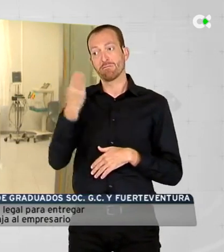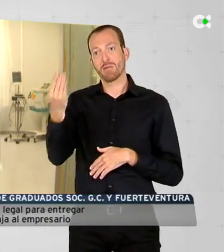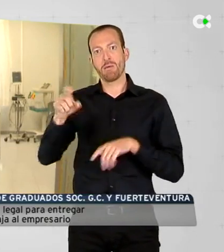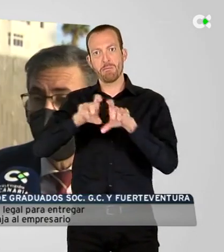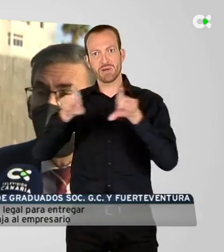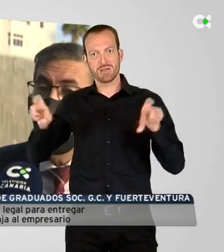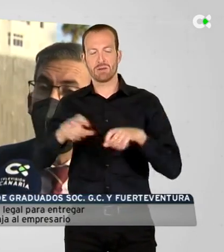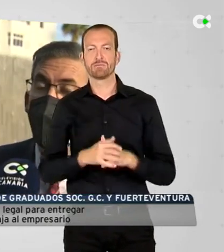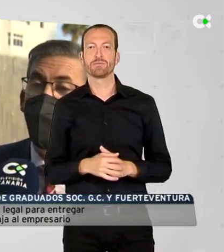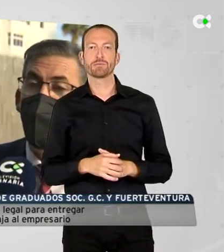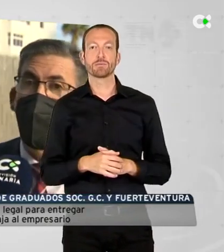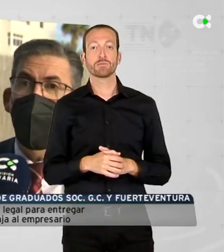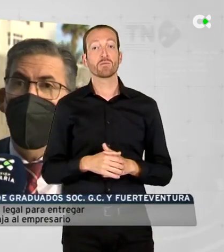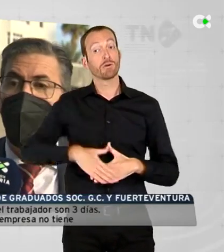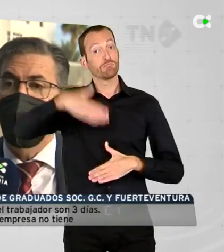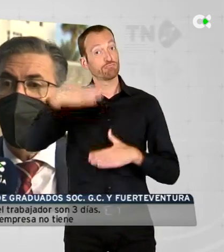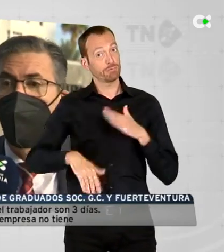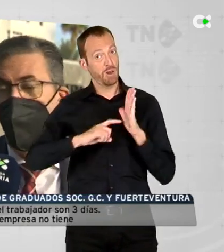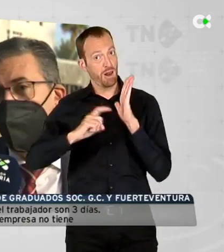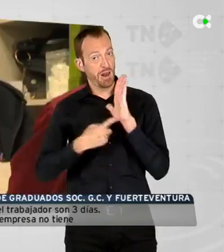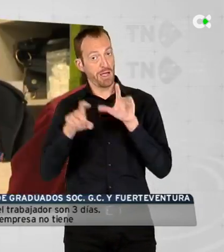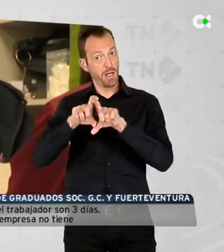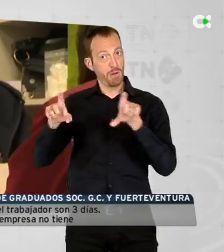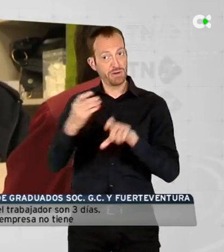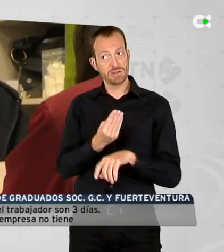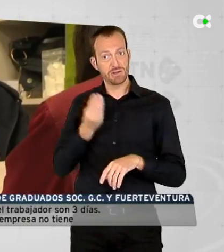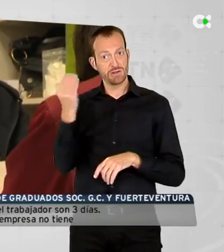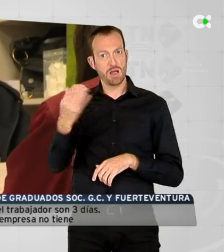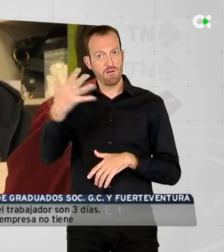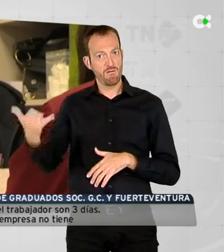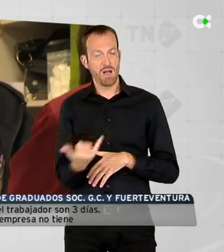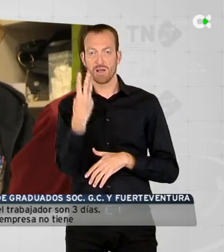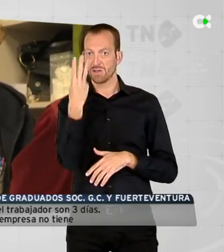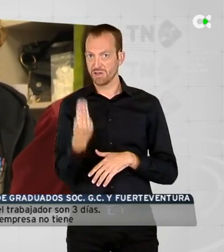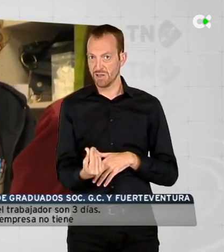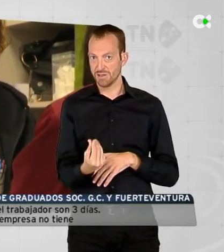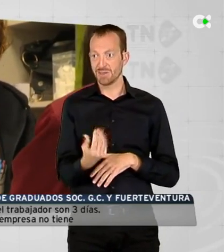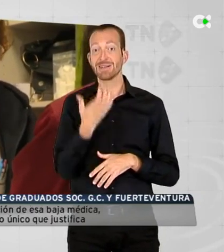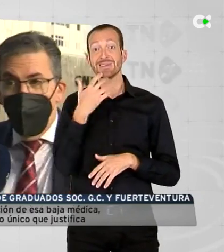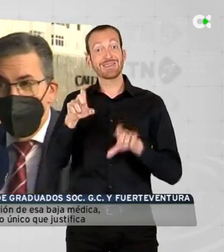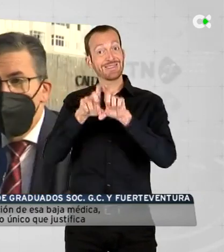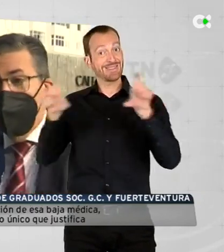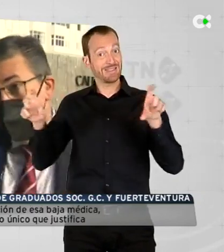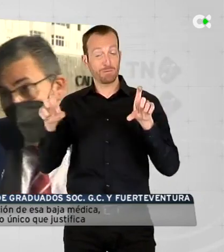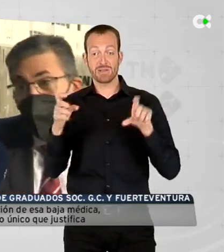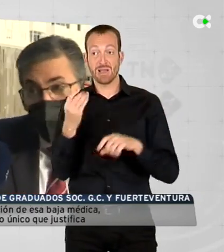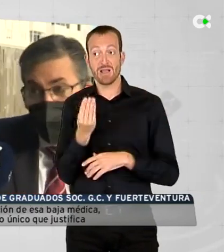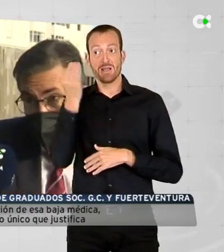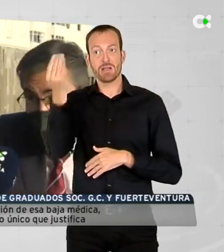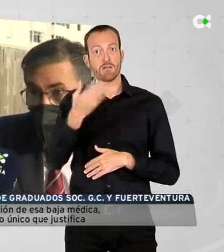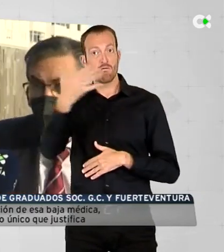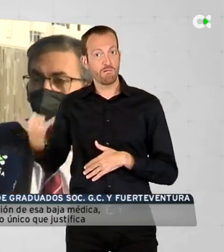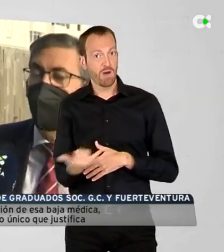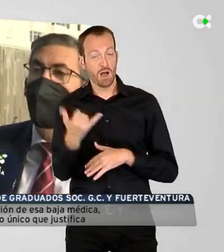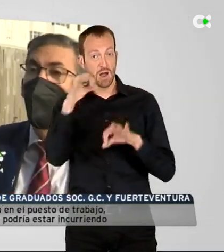empresa el plazo legal para entregar la baja al empresario por parte del trabajador son tres días si la empresa no tiene la justificación de esa baja médica